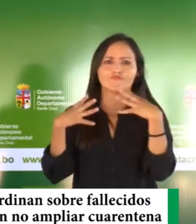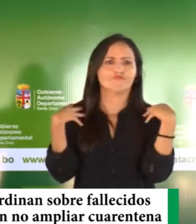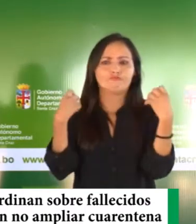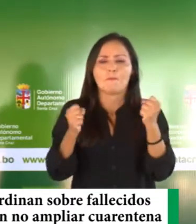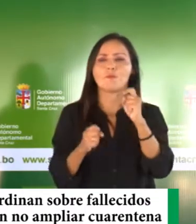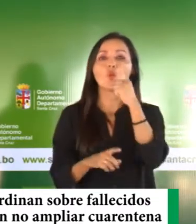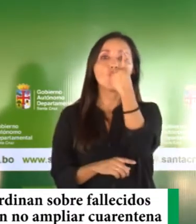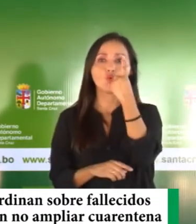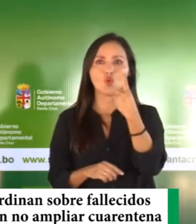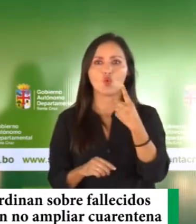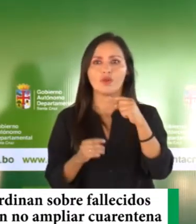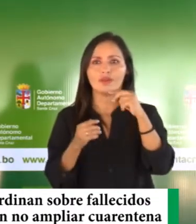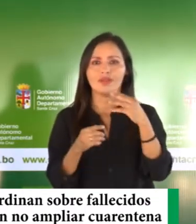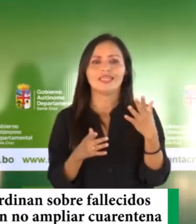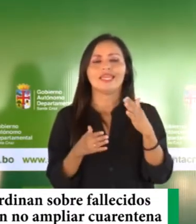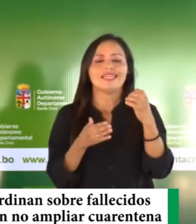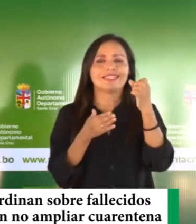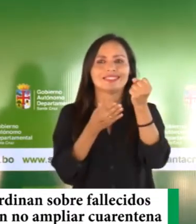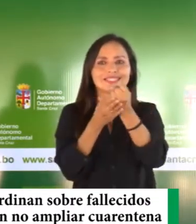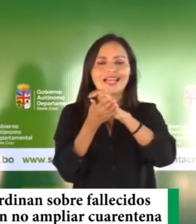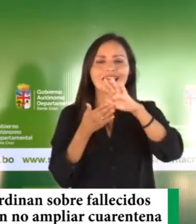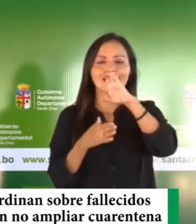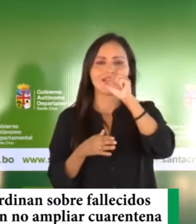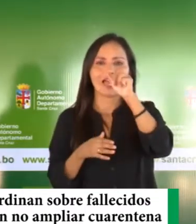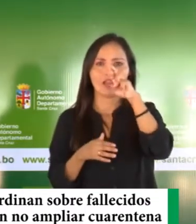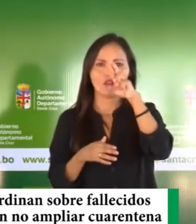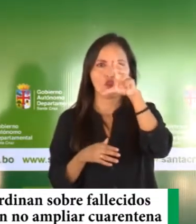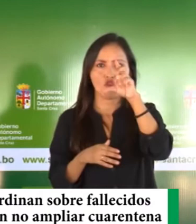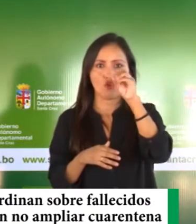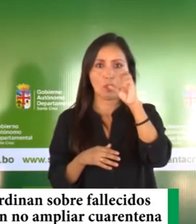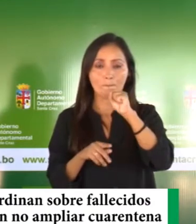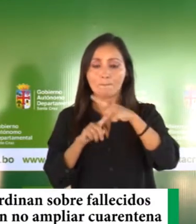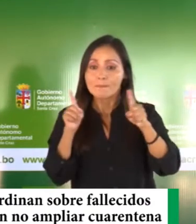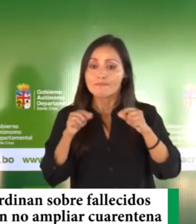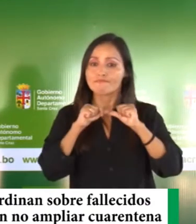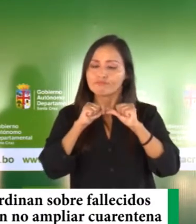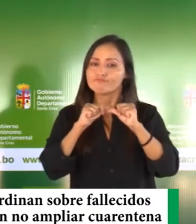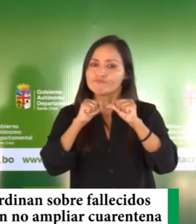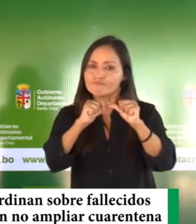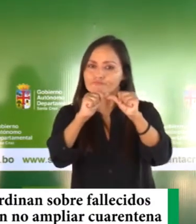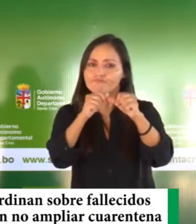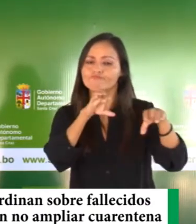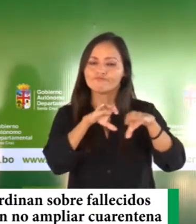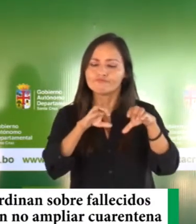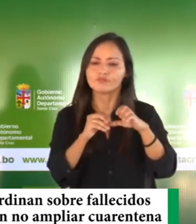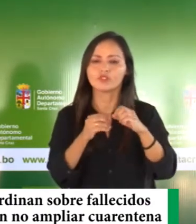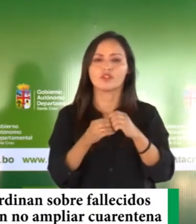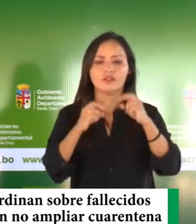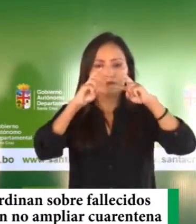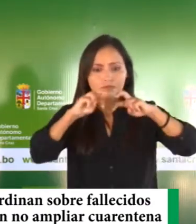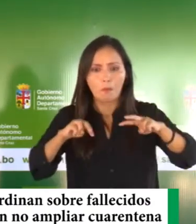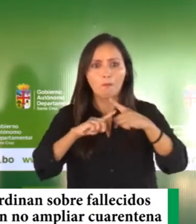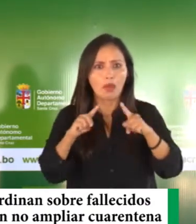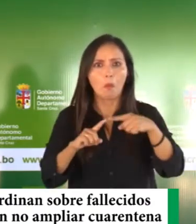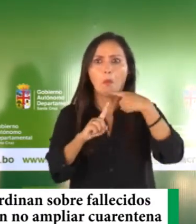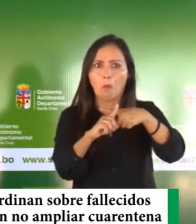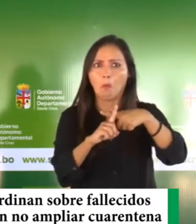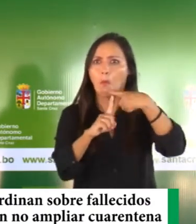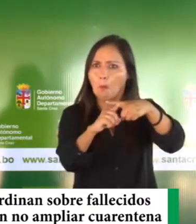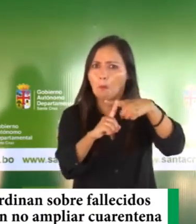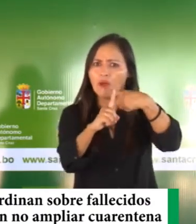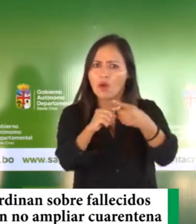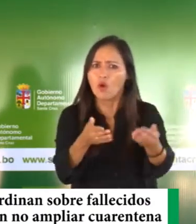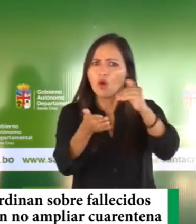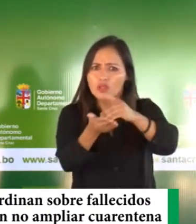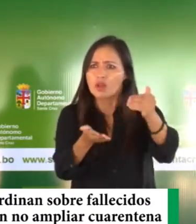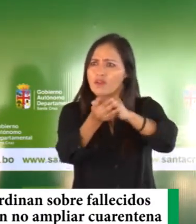primer paciente, la paciente de San Carlos, pero seguimos haciendo los estudios y sigue dando positivo. Y por lo tanto